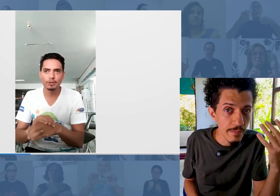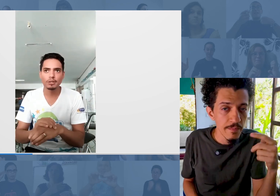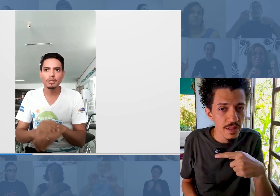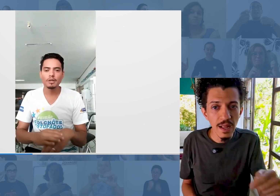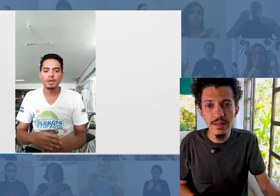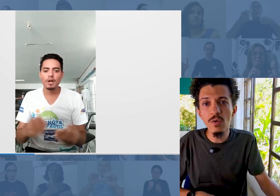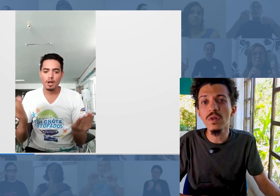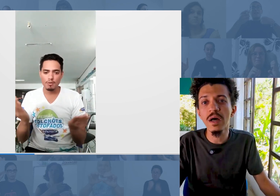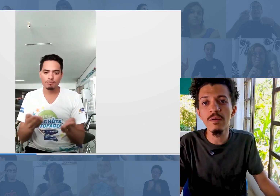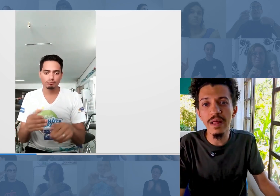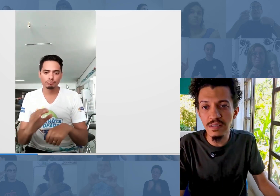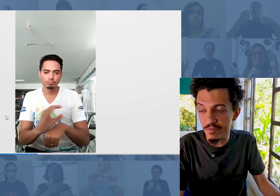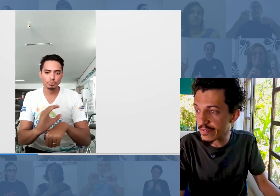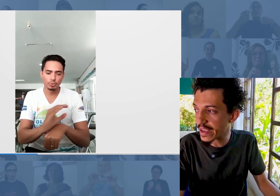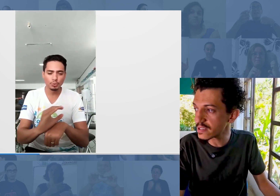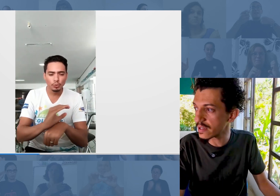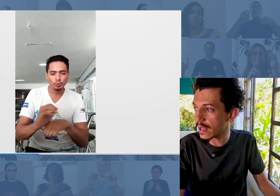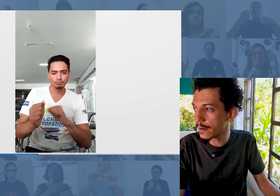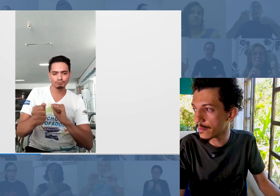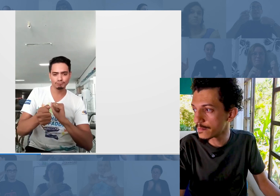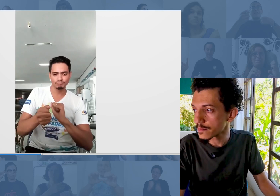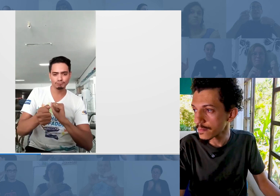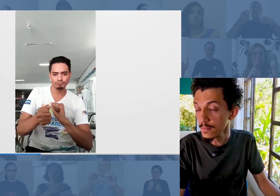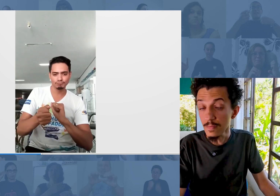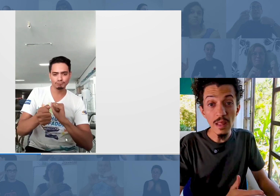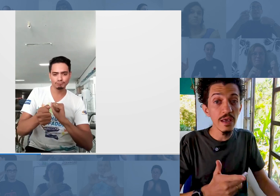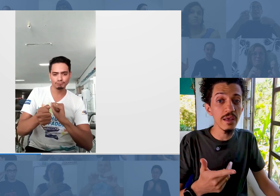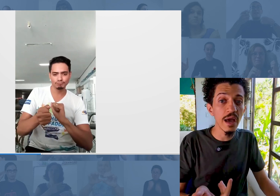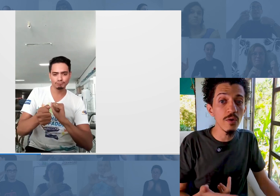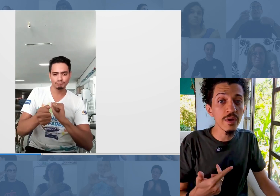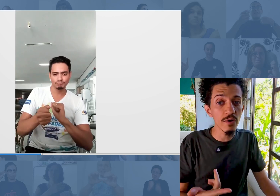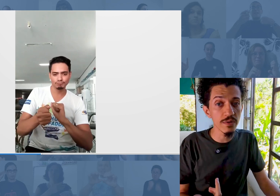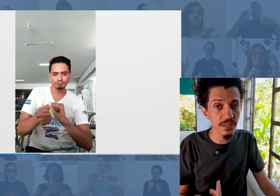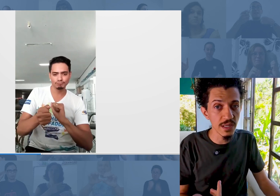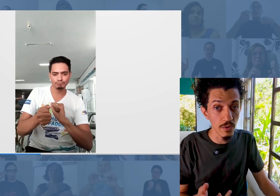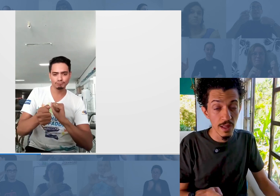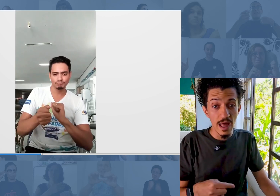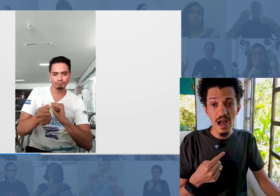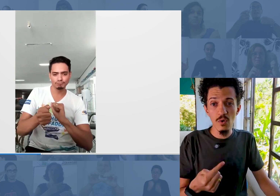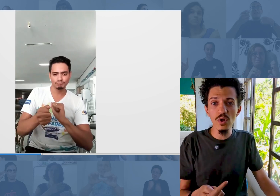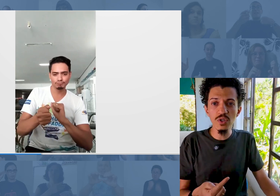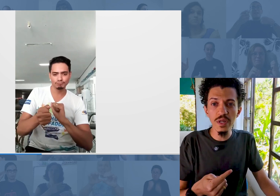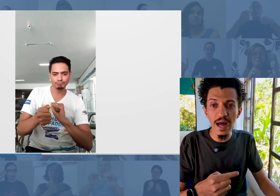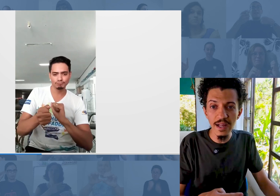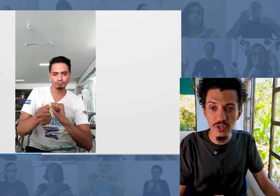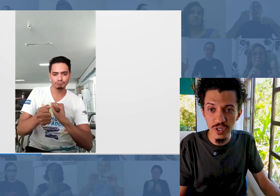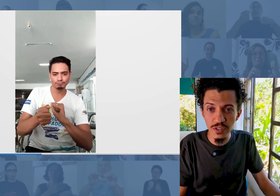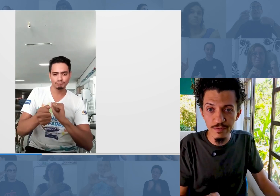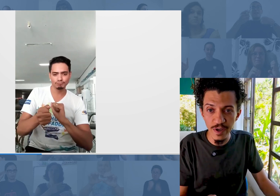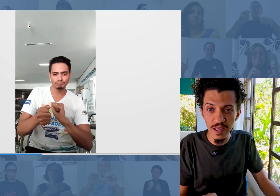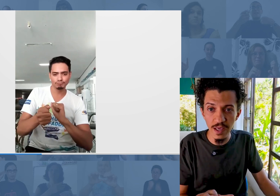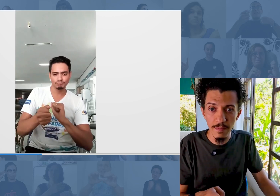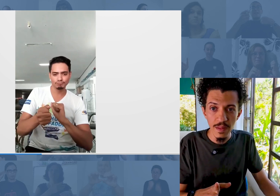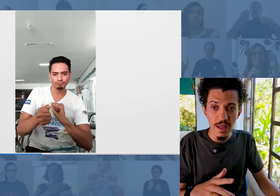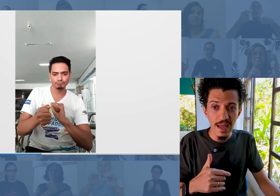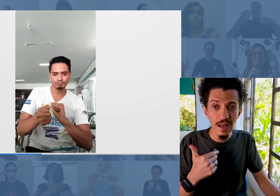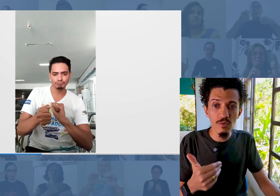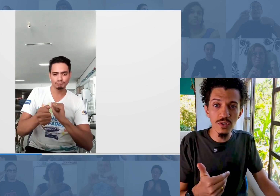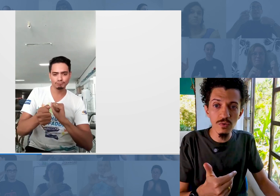Percebe? E ele está contando dessa vivência dele. E aí o que aconteceu? A continuidade disso foi que ele continuou